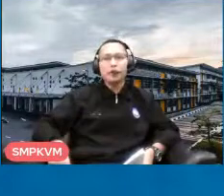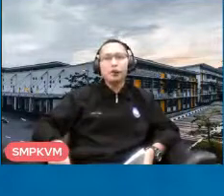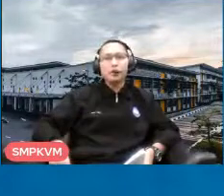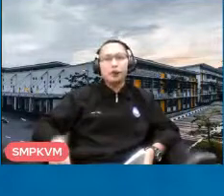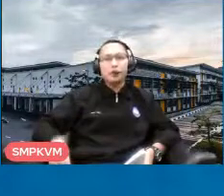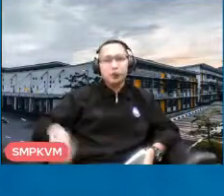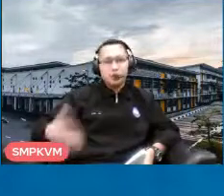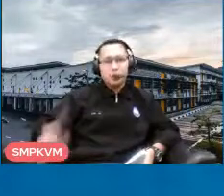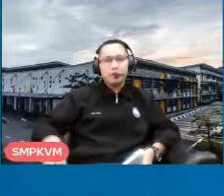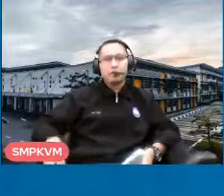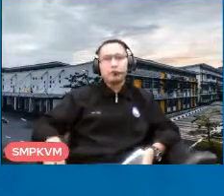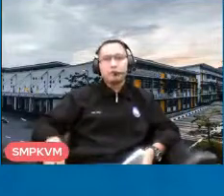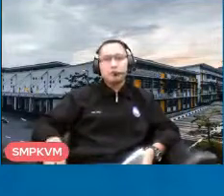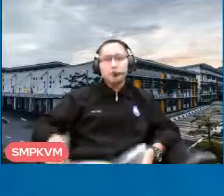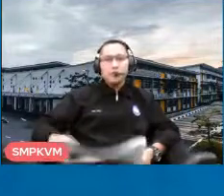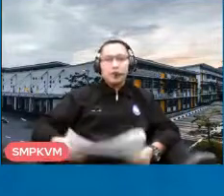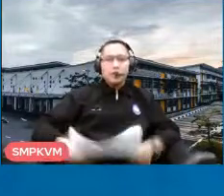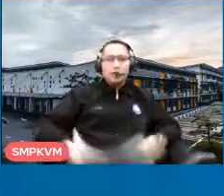hembusan